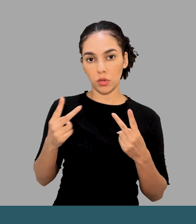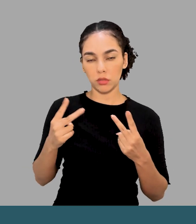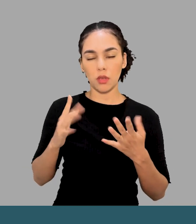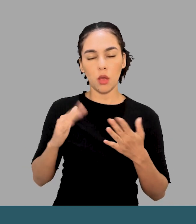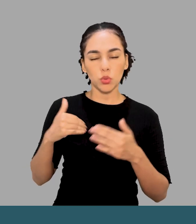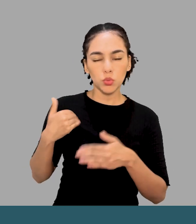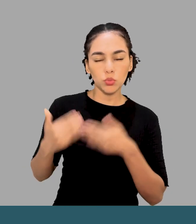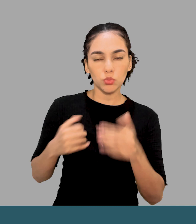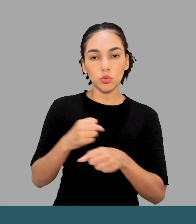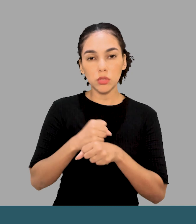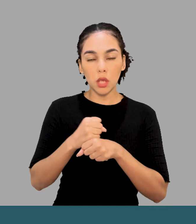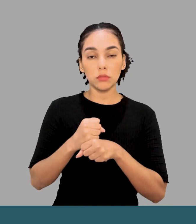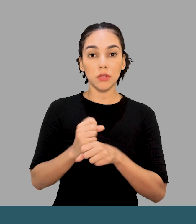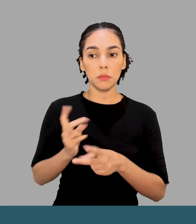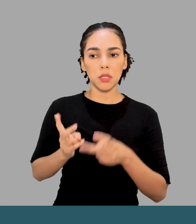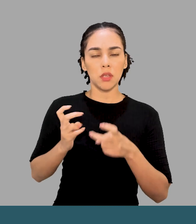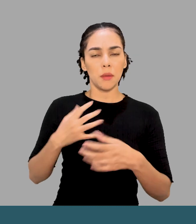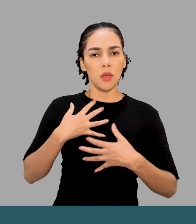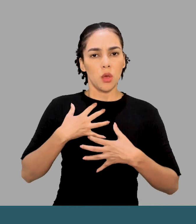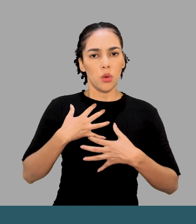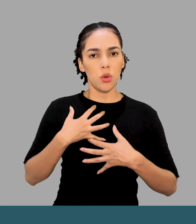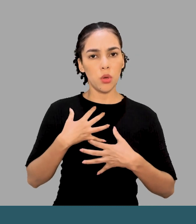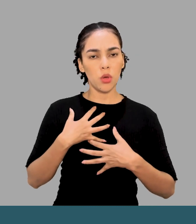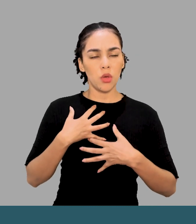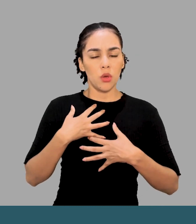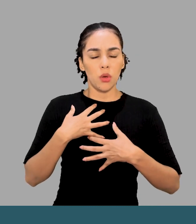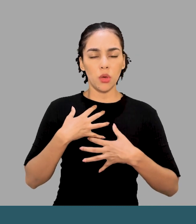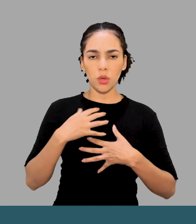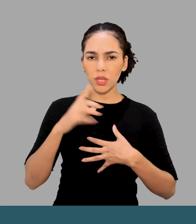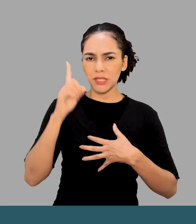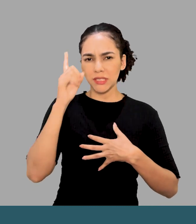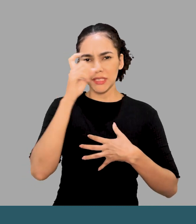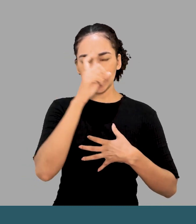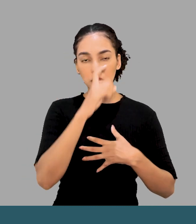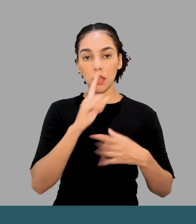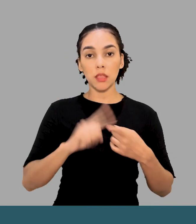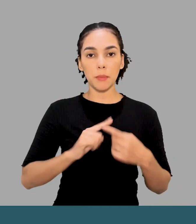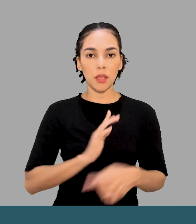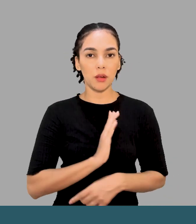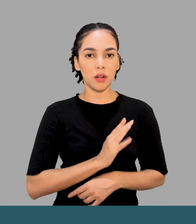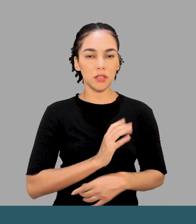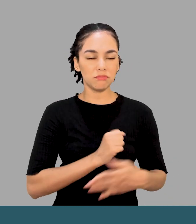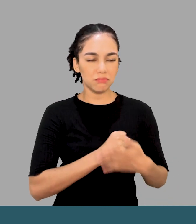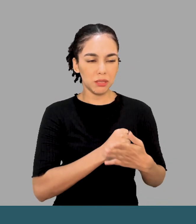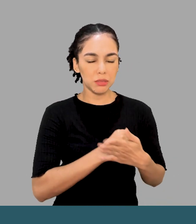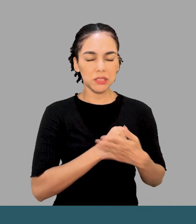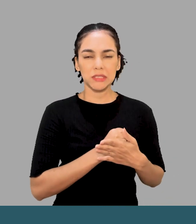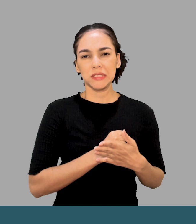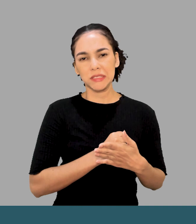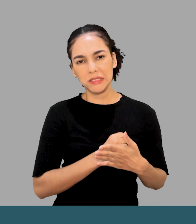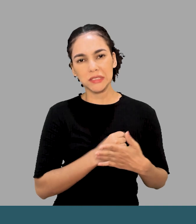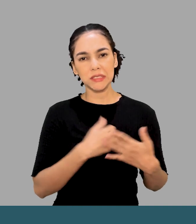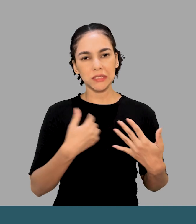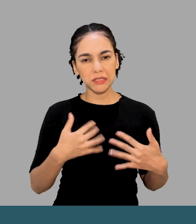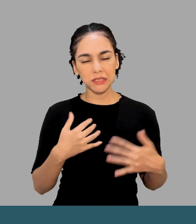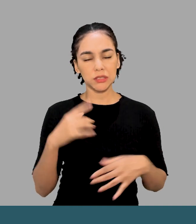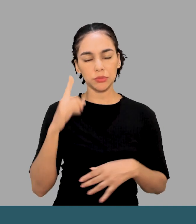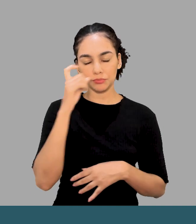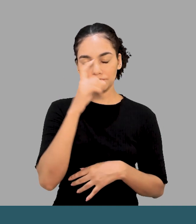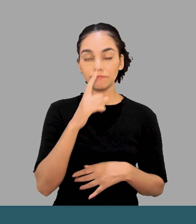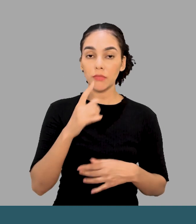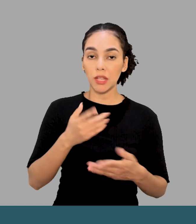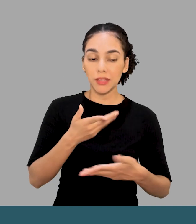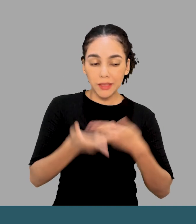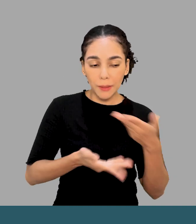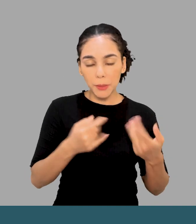observa-se dificuldades respiratórias e cardíacas. Os tratamentos costumam variar de caso a caso, sendo muitas vezes necessário